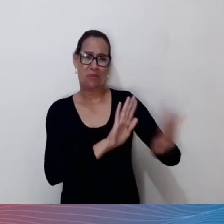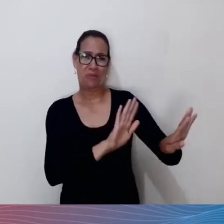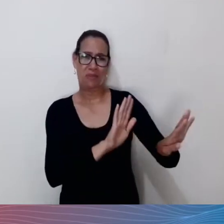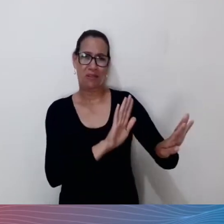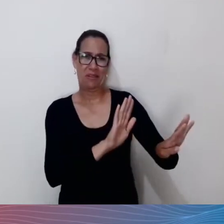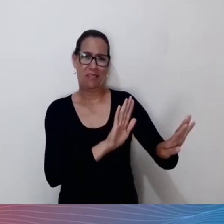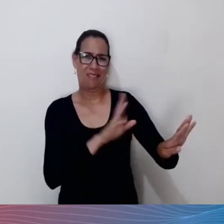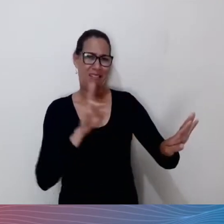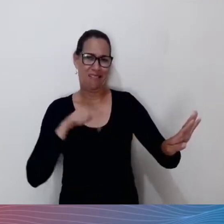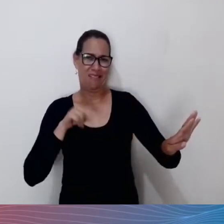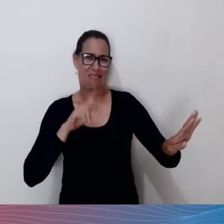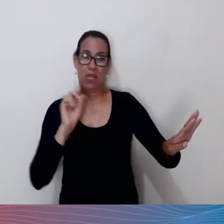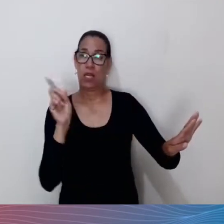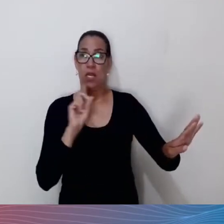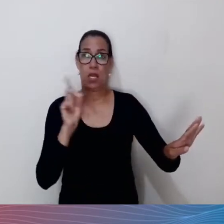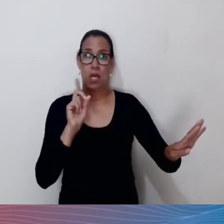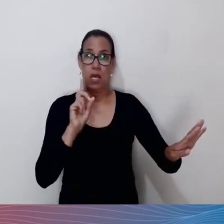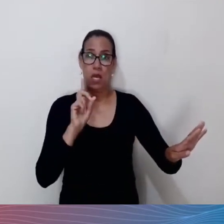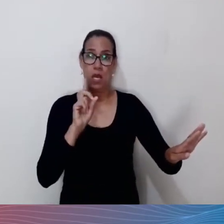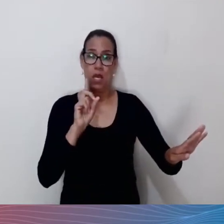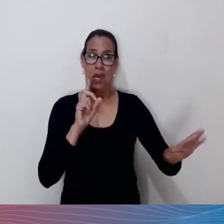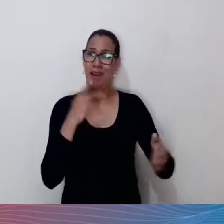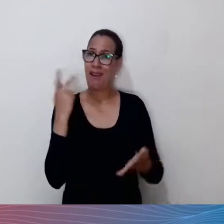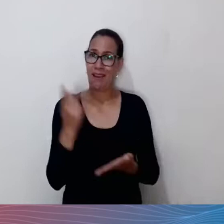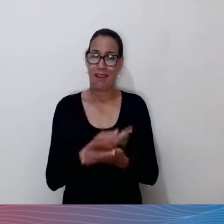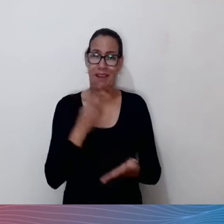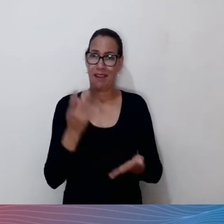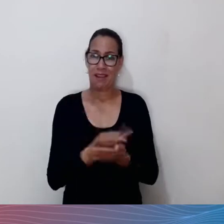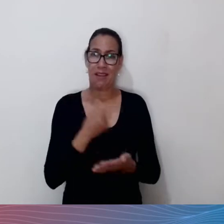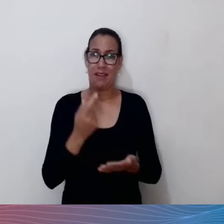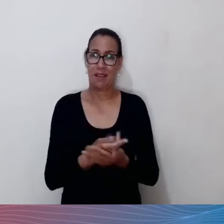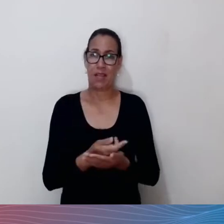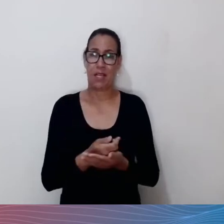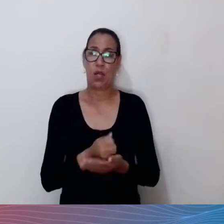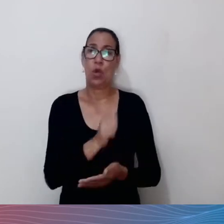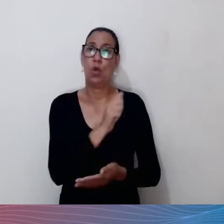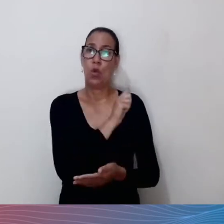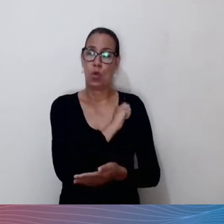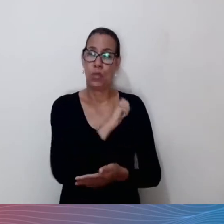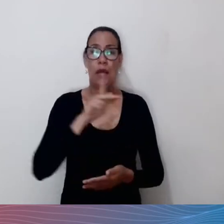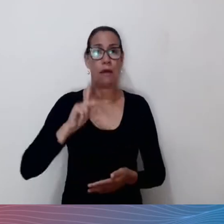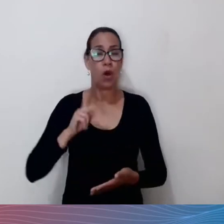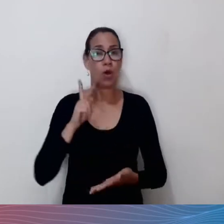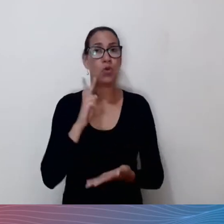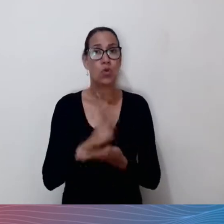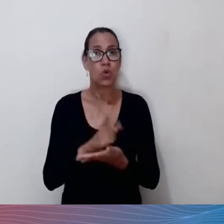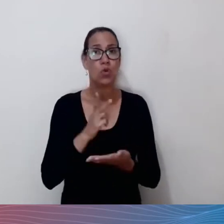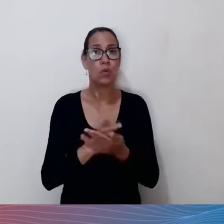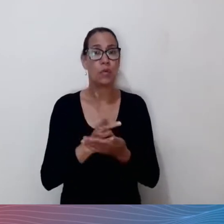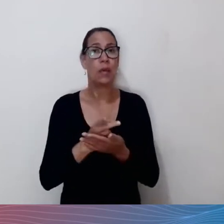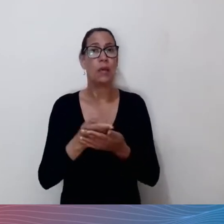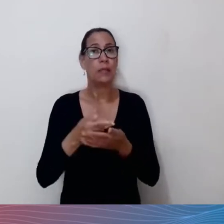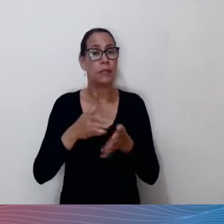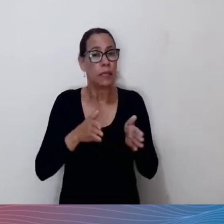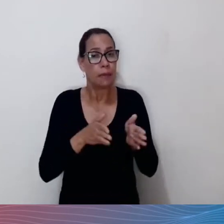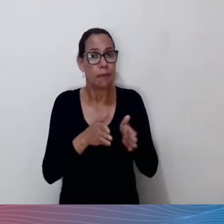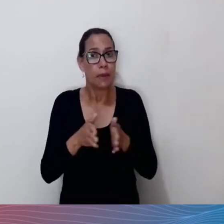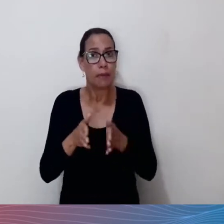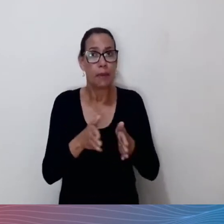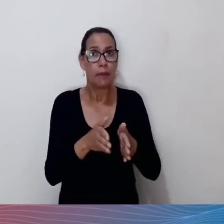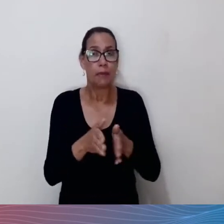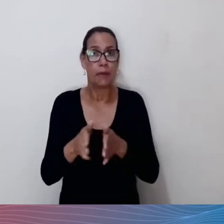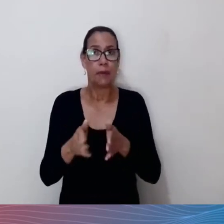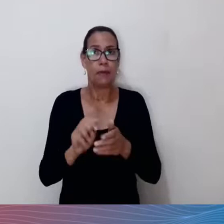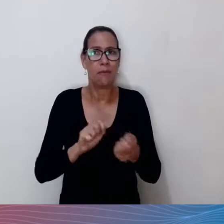A direção espiritual é dada pelos apóstolos. É ou não é? A administração local é com relação às